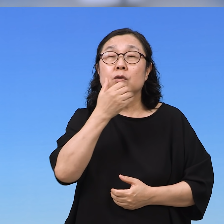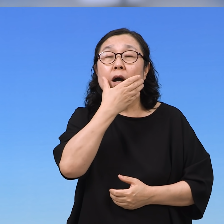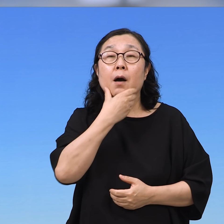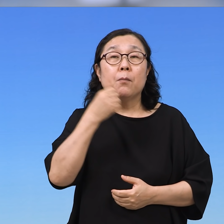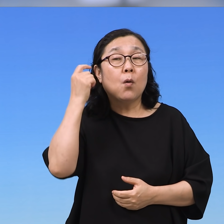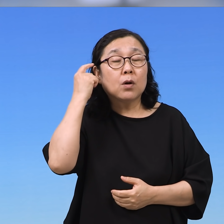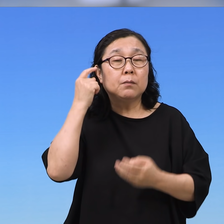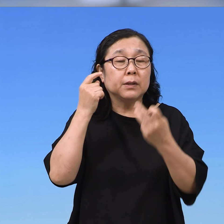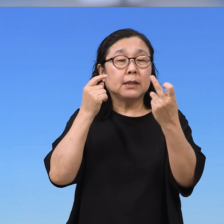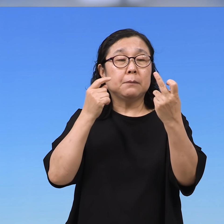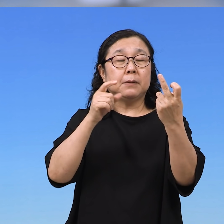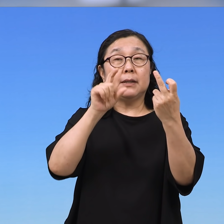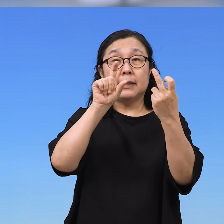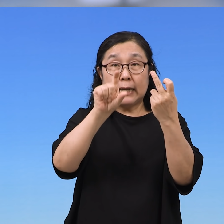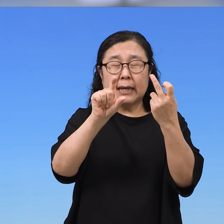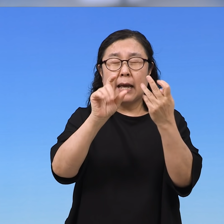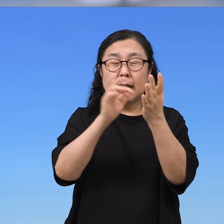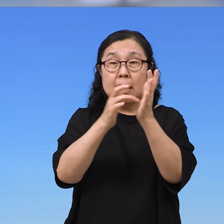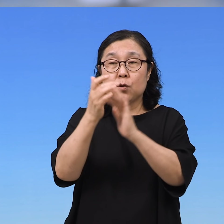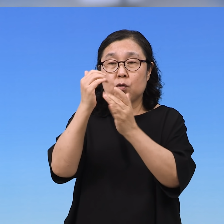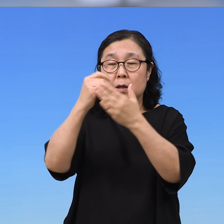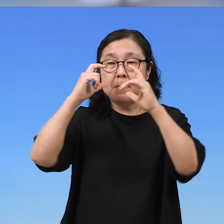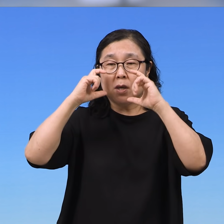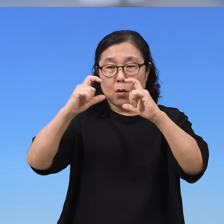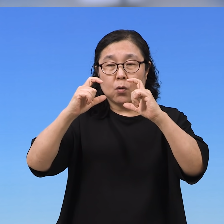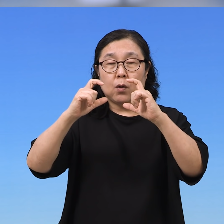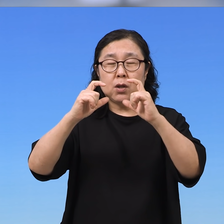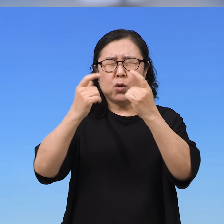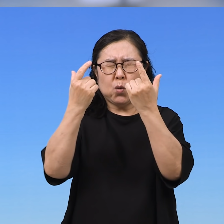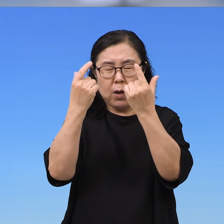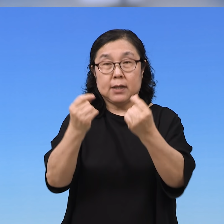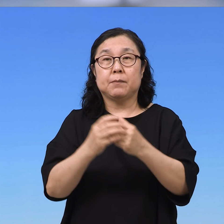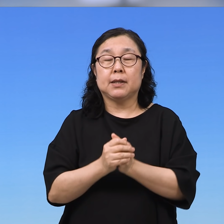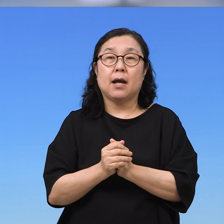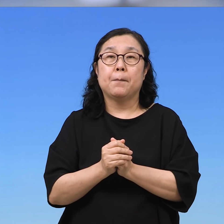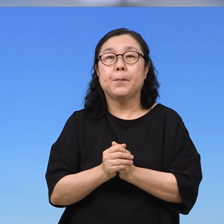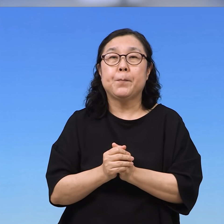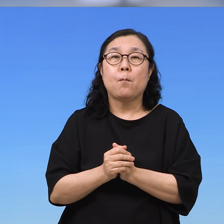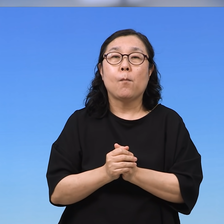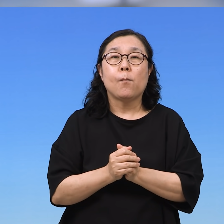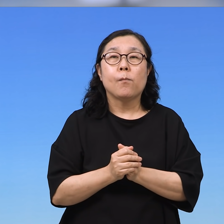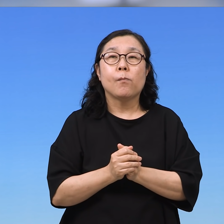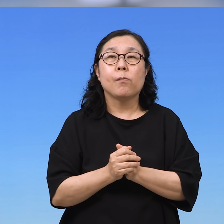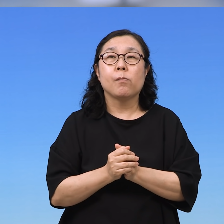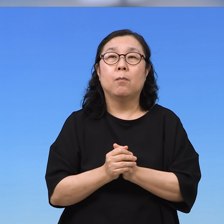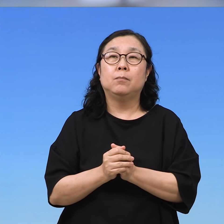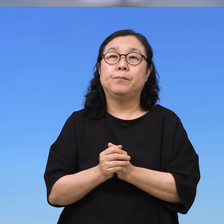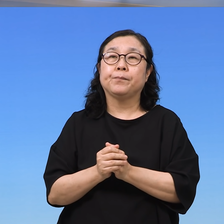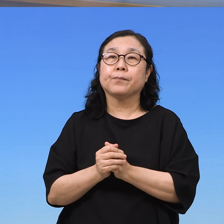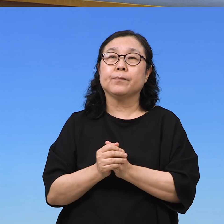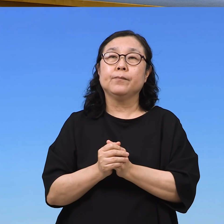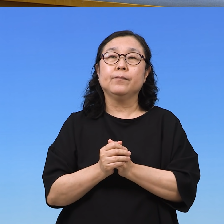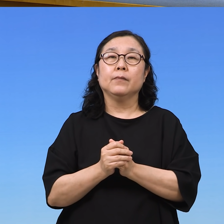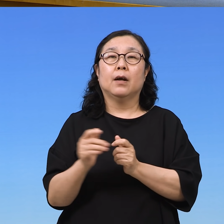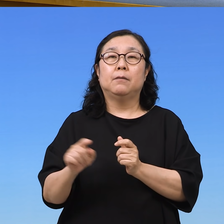누가복음 12장에서 예수님이 경고하시는 말씀이 딱 이거예요. 자, 누가복음 12장 15절,